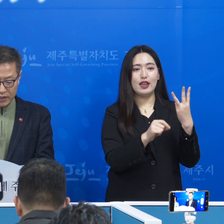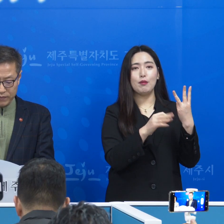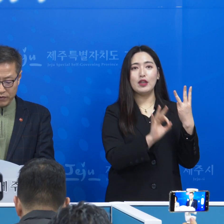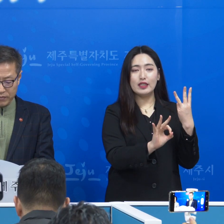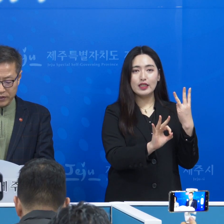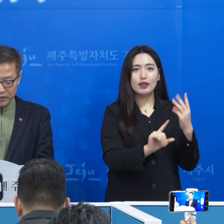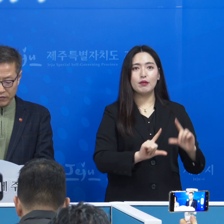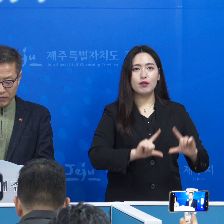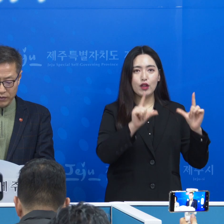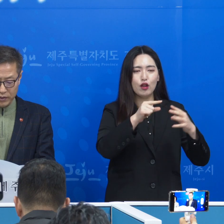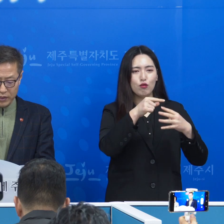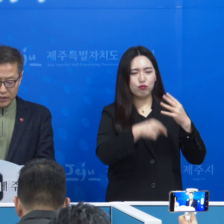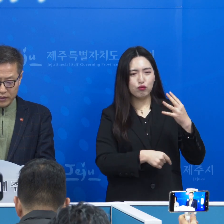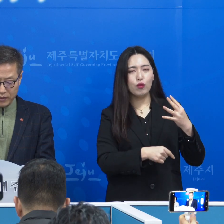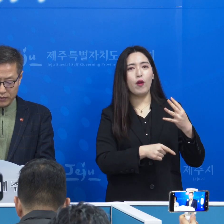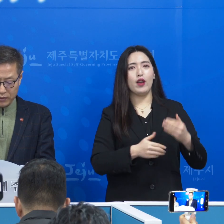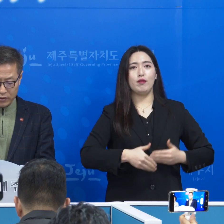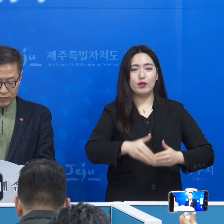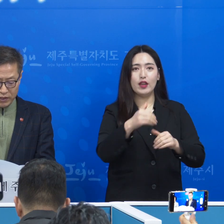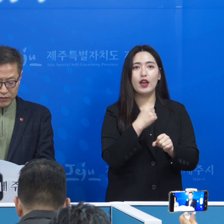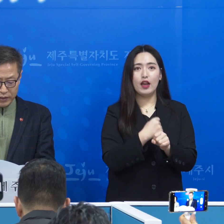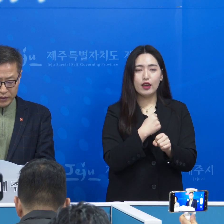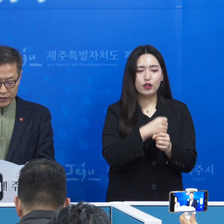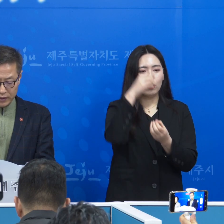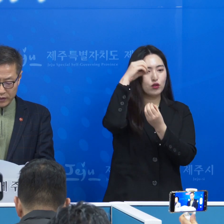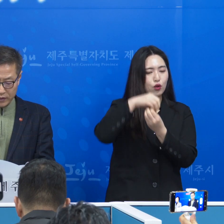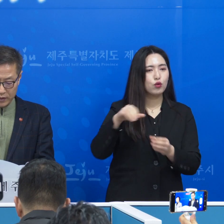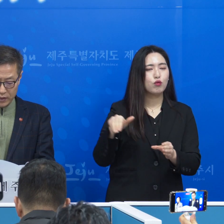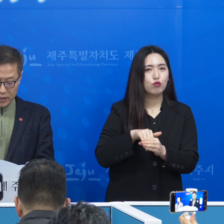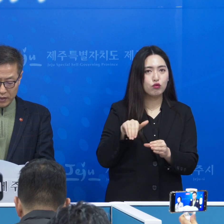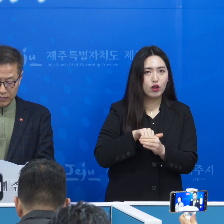부대 행사 프로그램을 시작으로 제주전통문화원